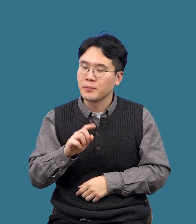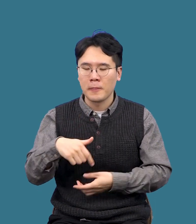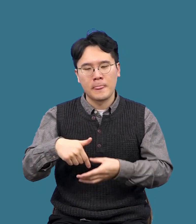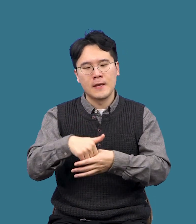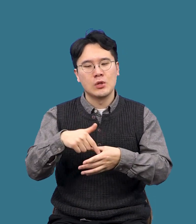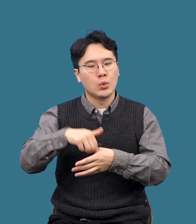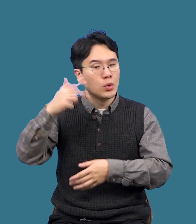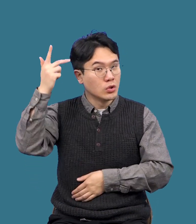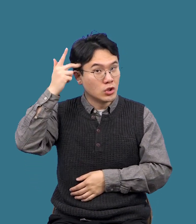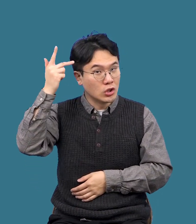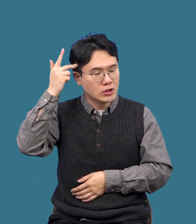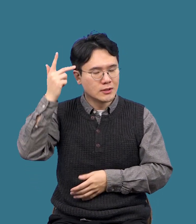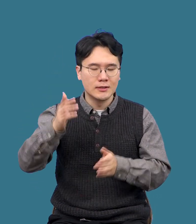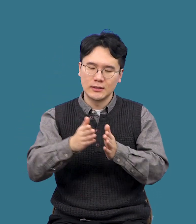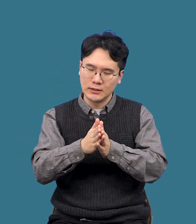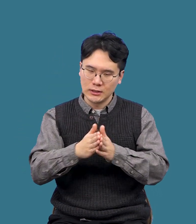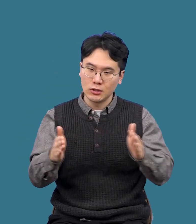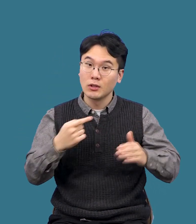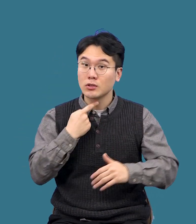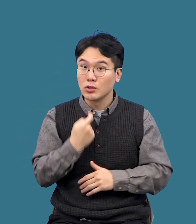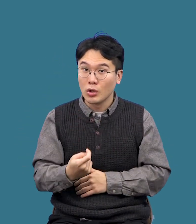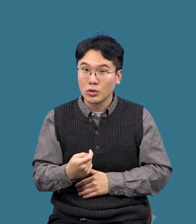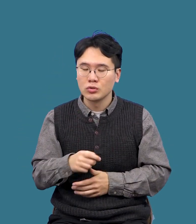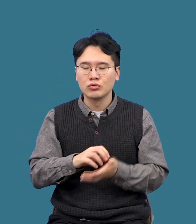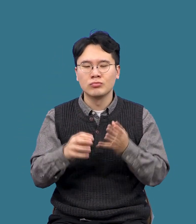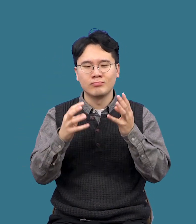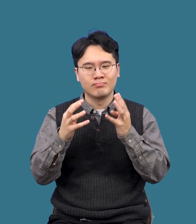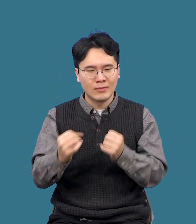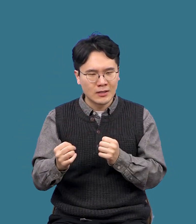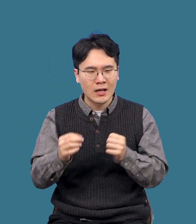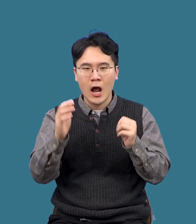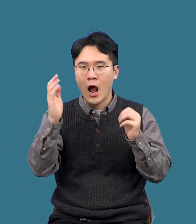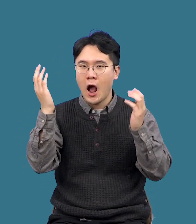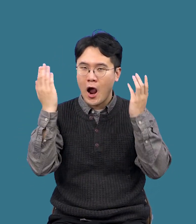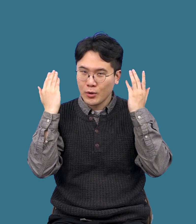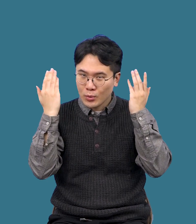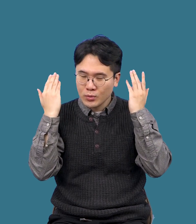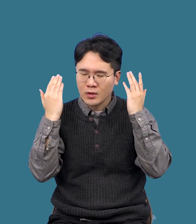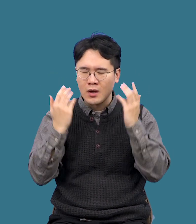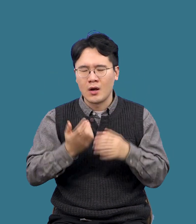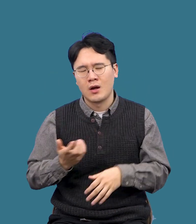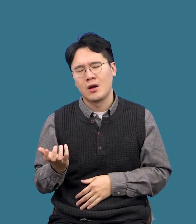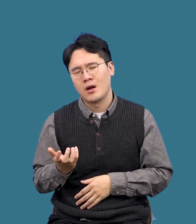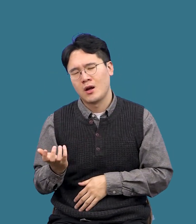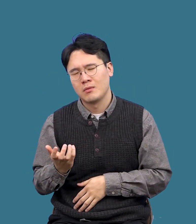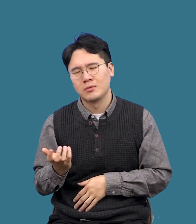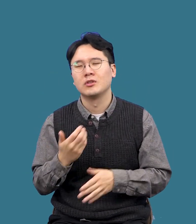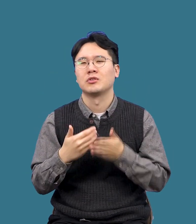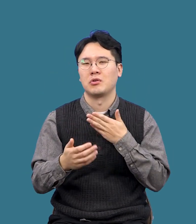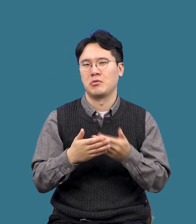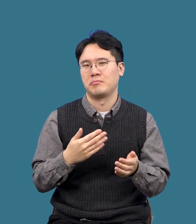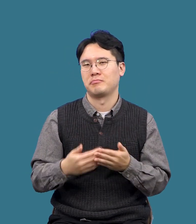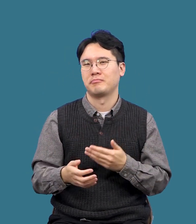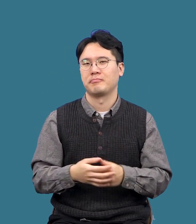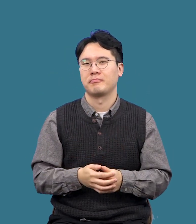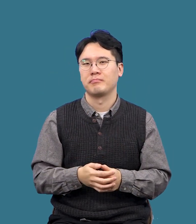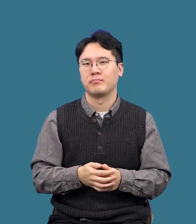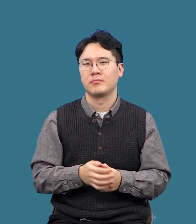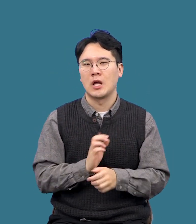시작되었던 수많은 사립학교들이 진통을 경험하고 있다는 것입니다. 흔들리고 있어요. 거기에는 여러 가지 원인이